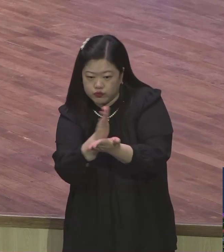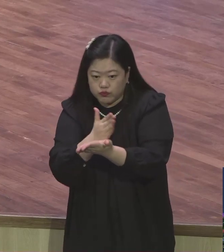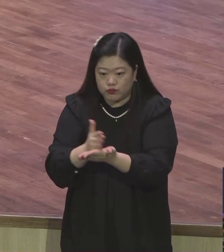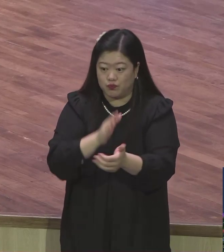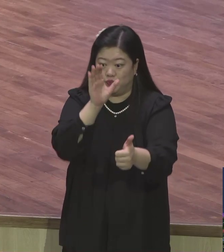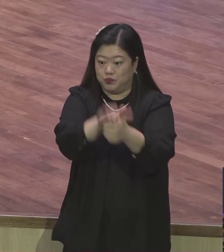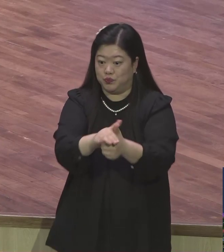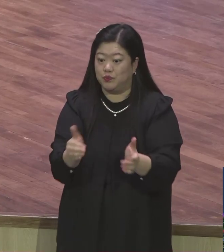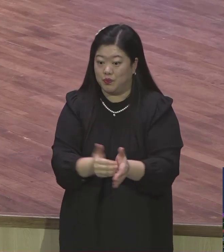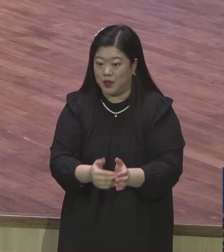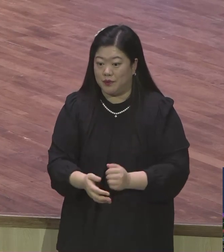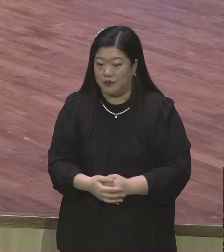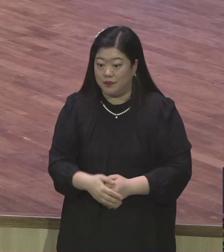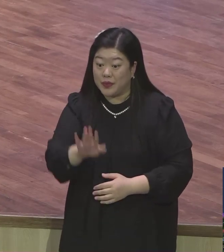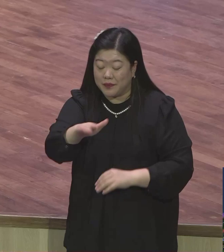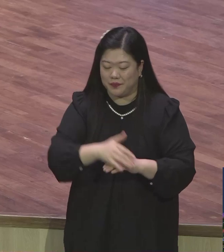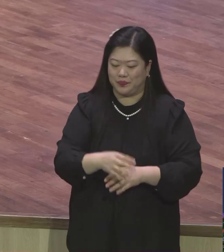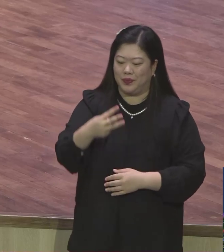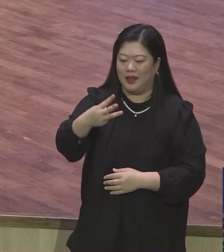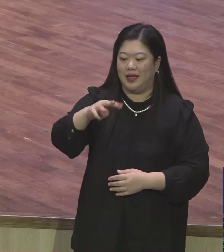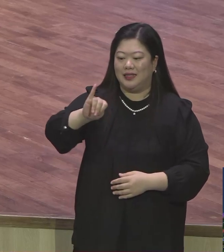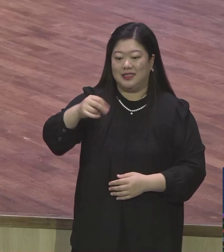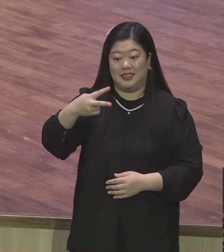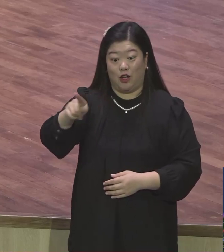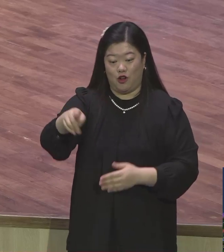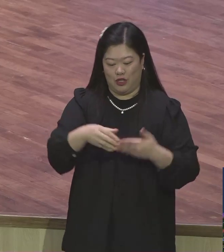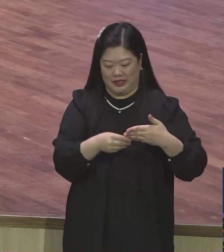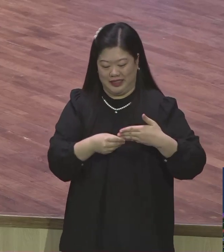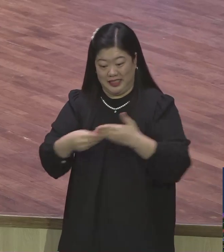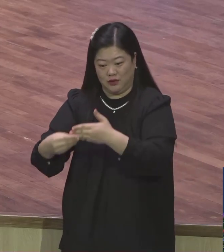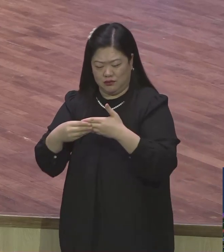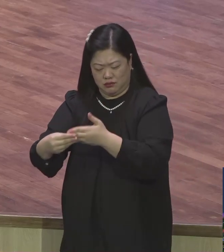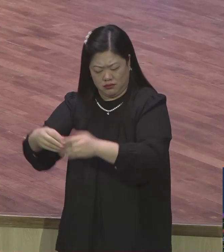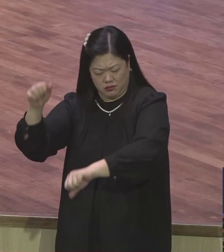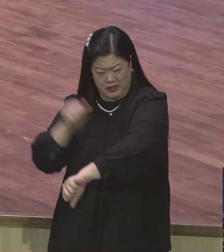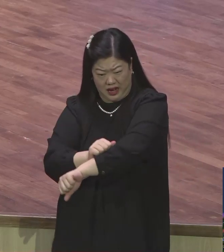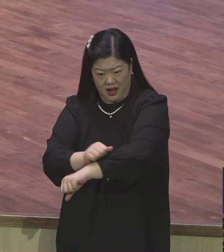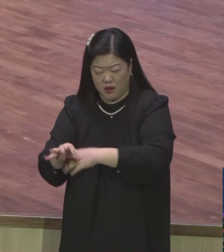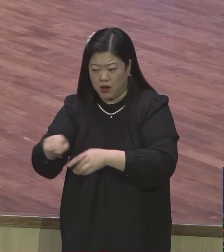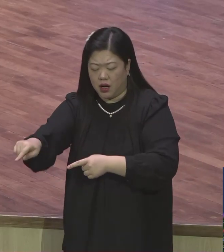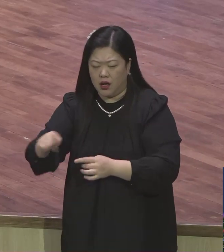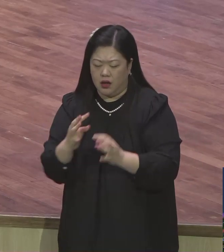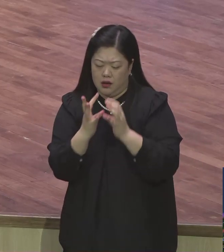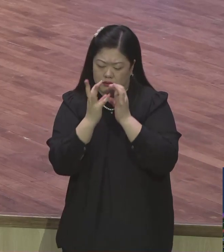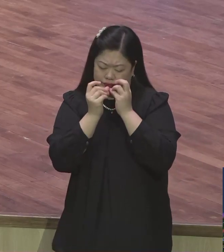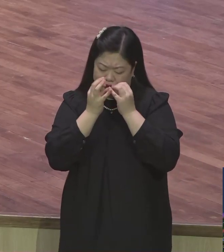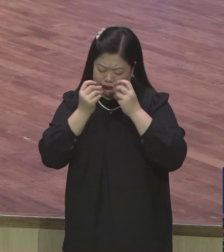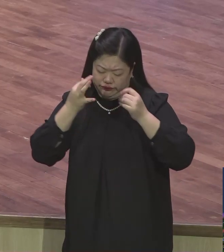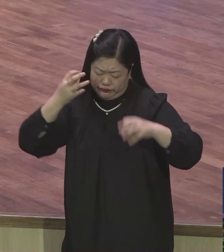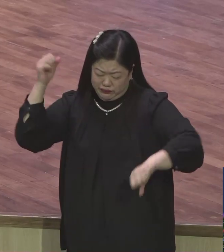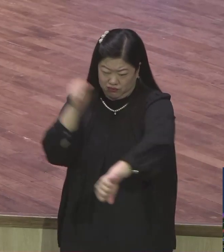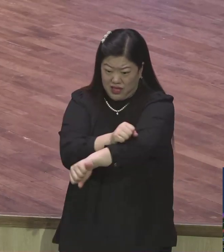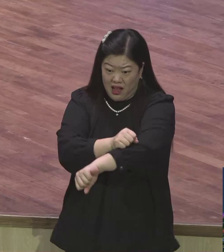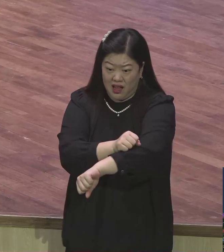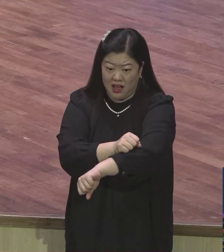사실 능력 있는 리더는요 모든 방면에 뛰어난 사람 아니에요. 능력 있는 리더는